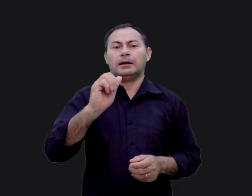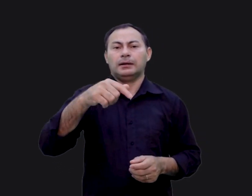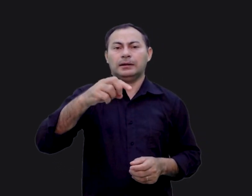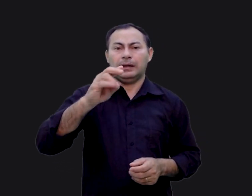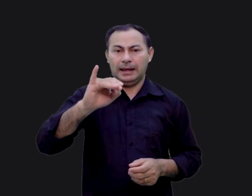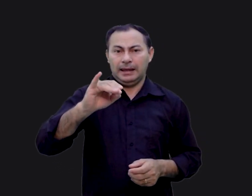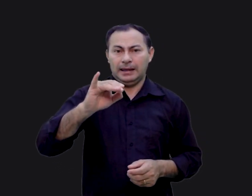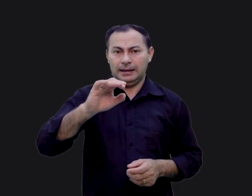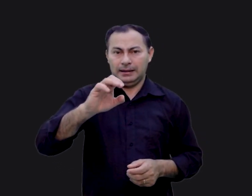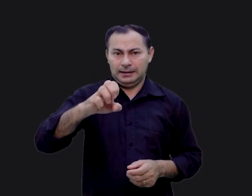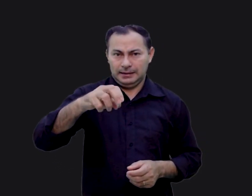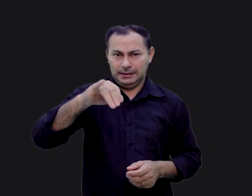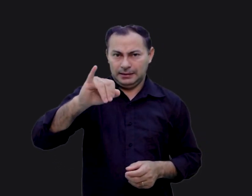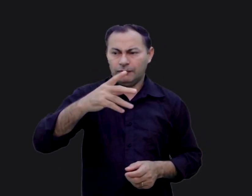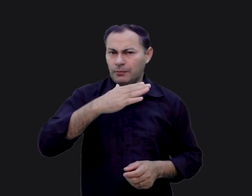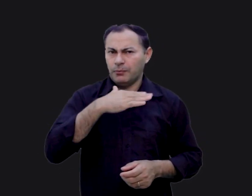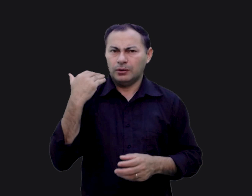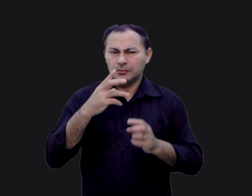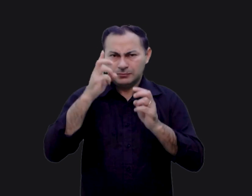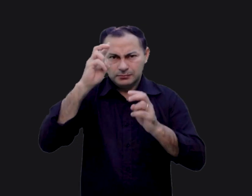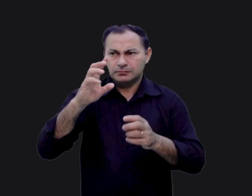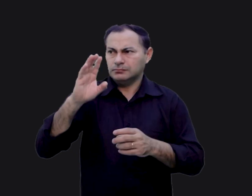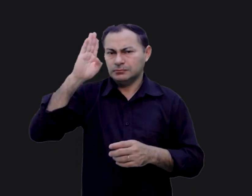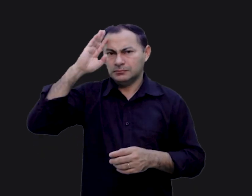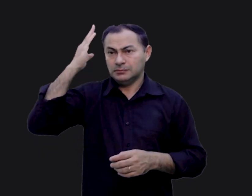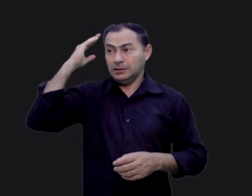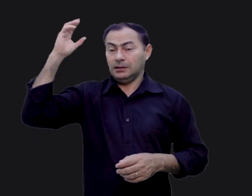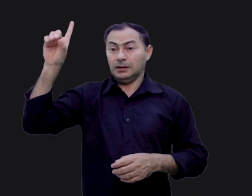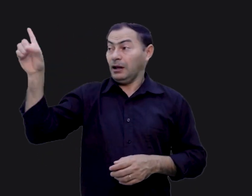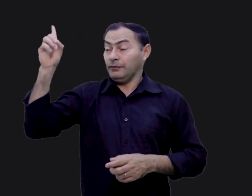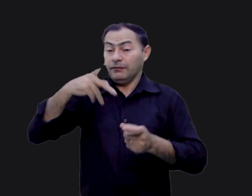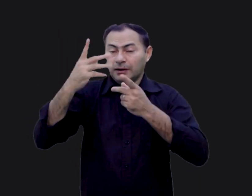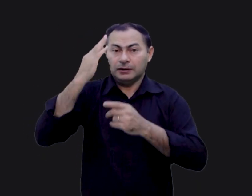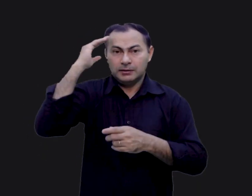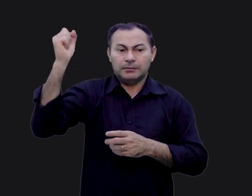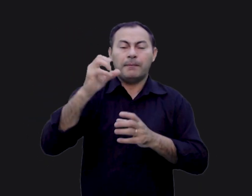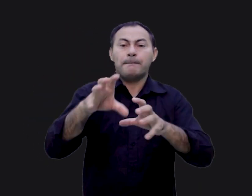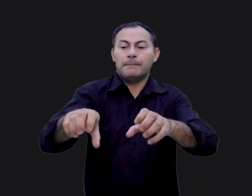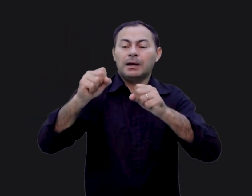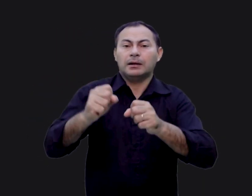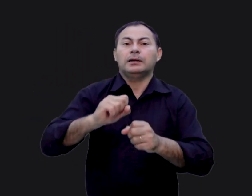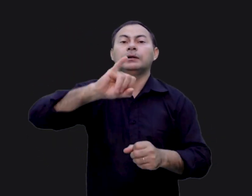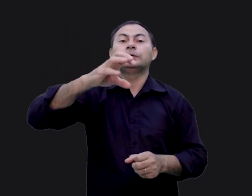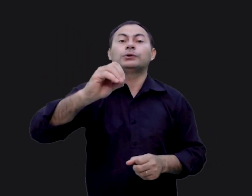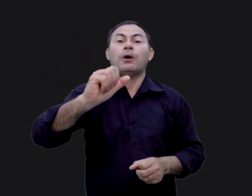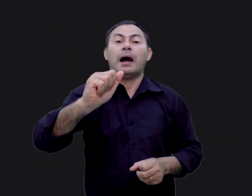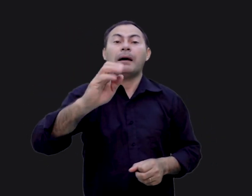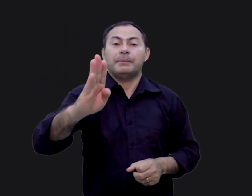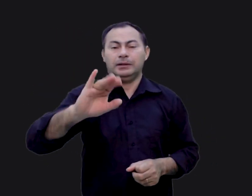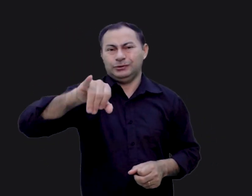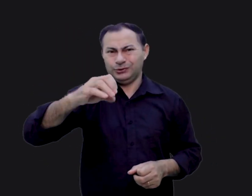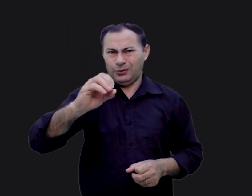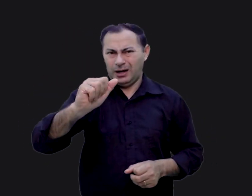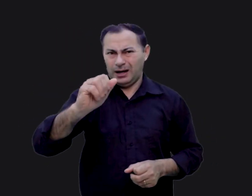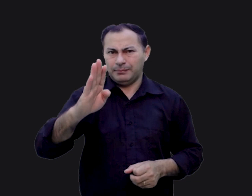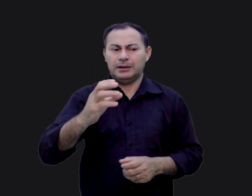morto. Mas eu suspeito que a razão principal de Davi ter falado para Salomão pegar Joabe é porque ele tinha